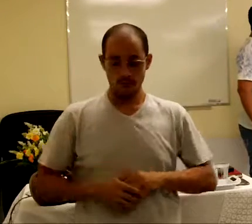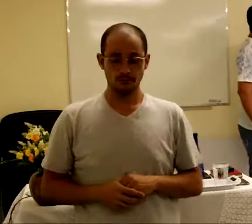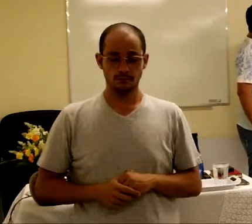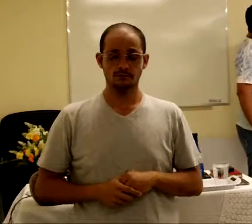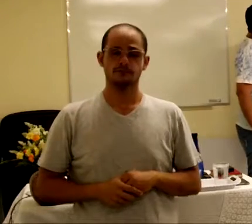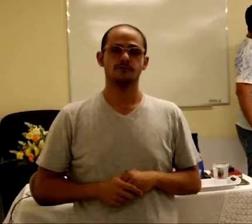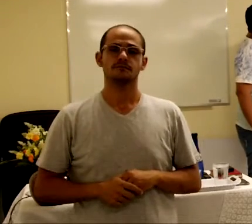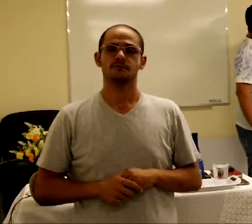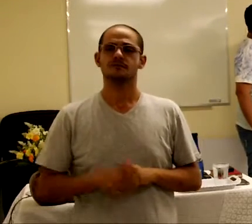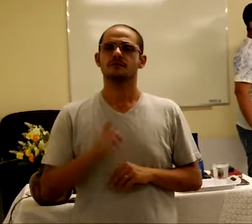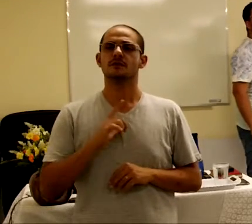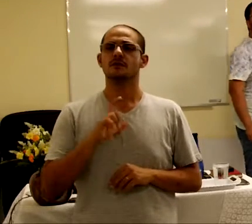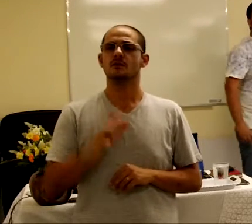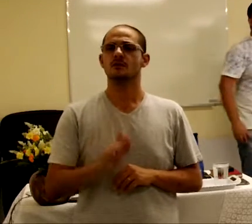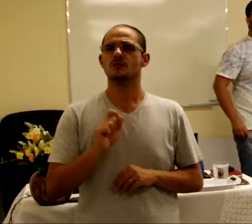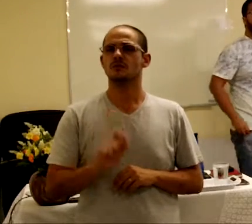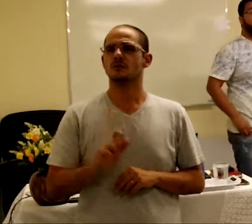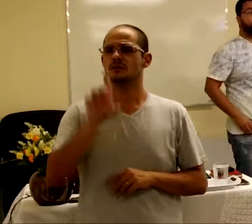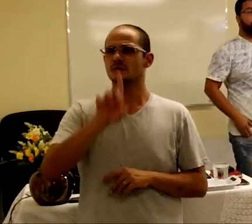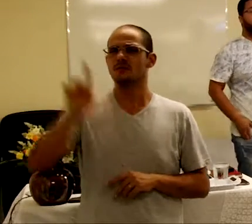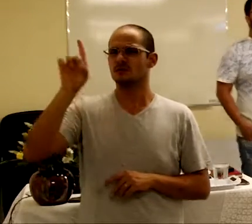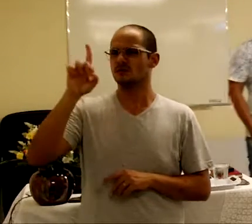Às vezes é uma ideia difícil de compreender.